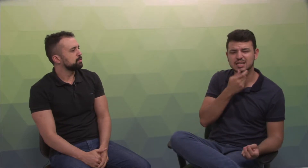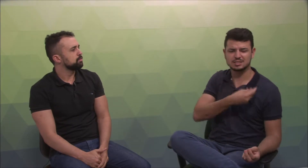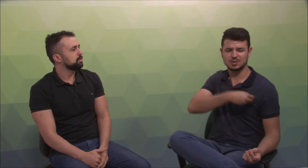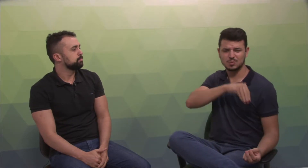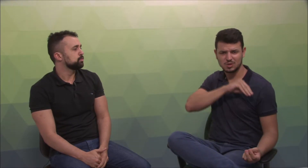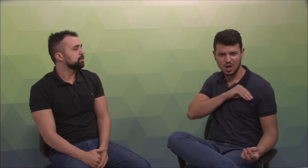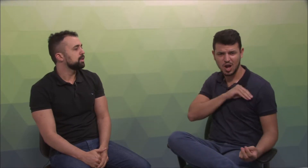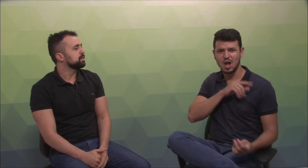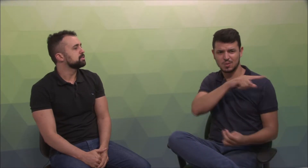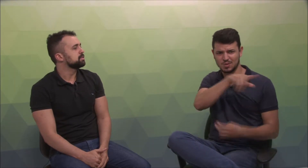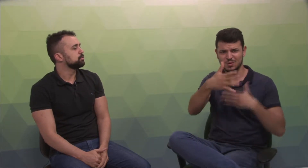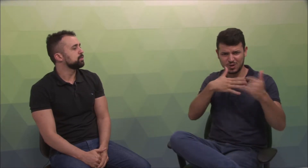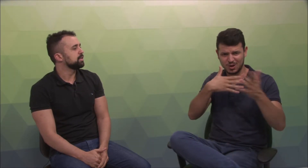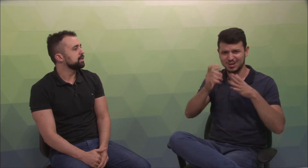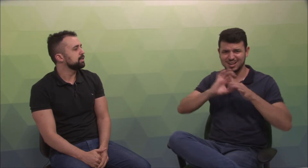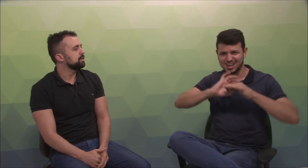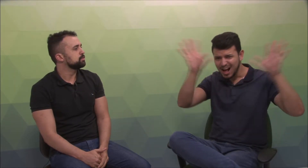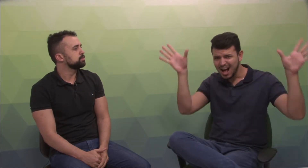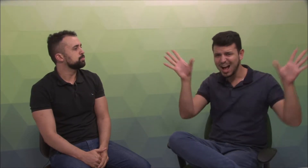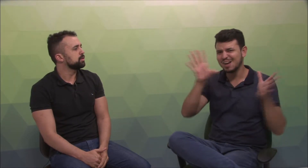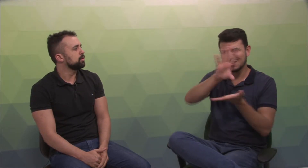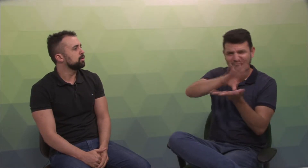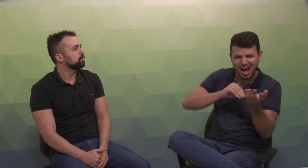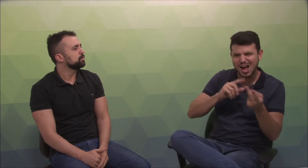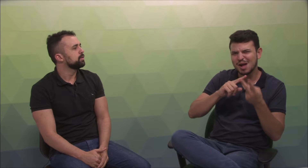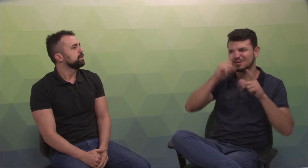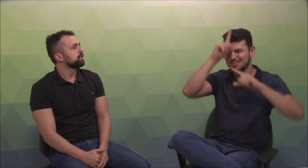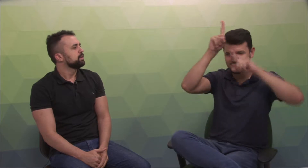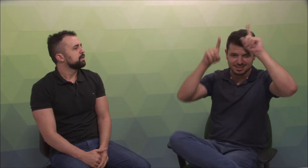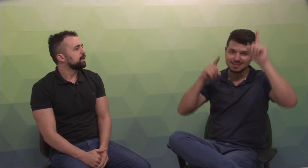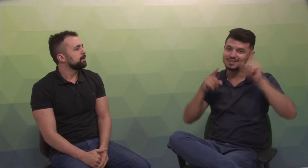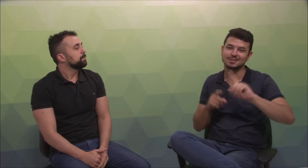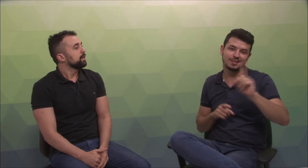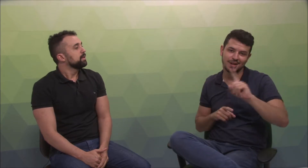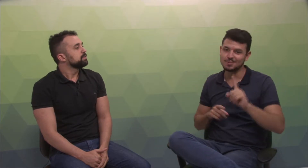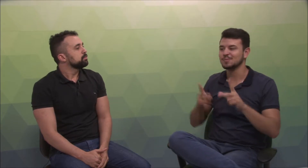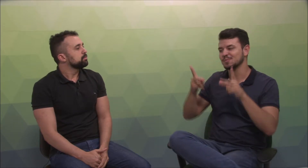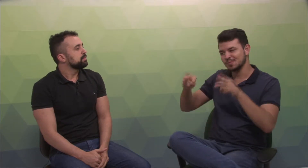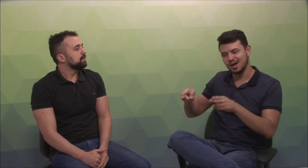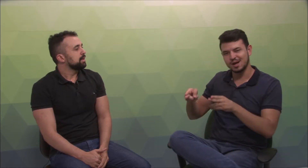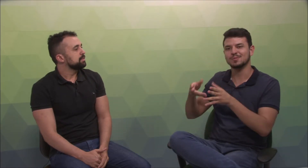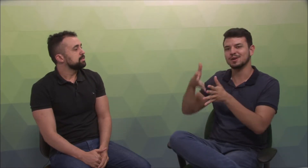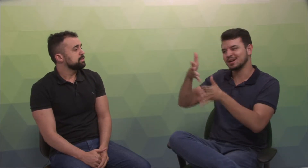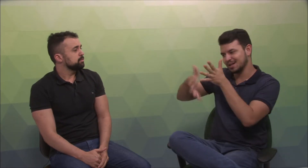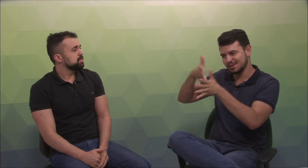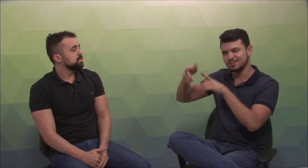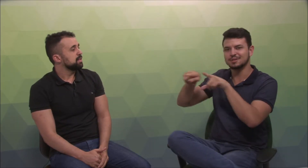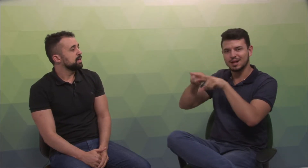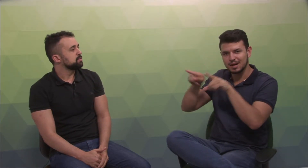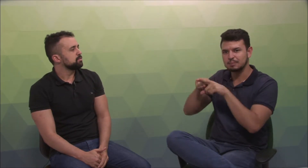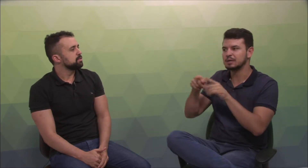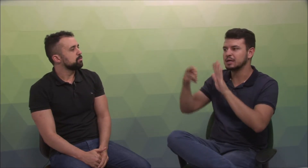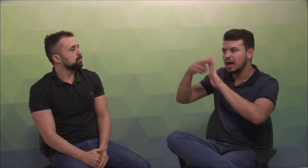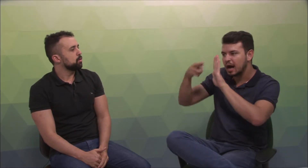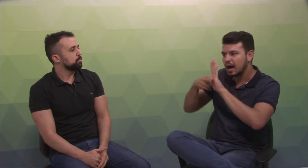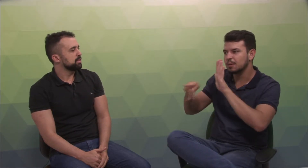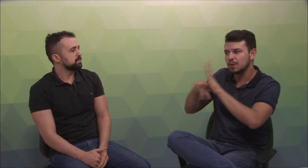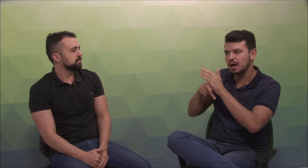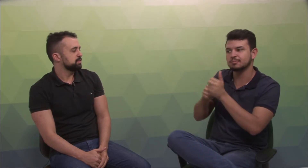língua portuguesa, o inglês, o espanhol, né? Então, as línguas de sinais não são uma cópia dessas